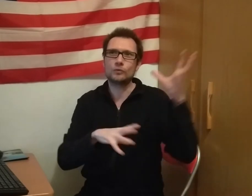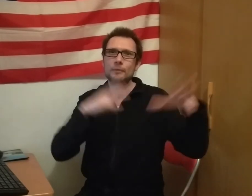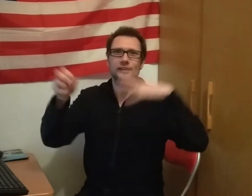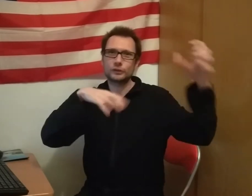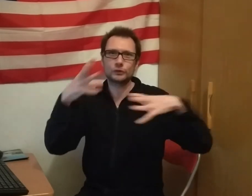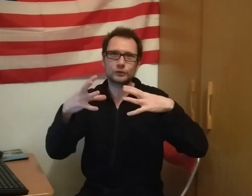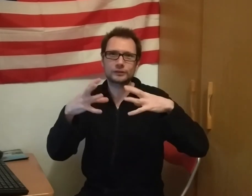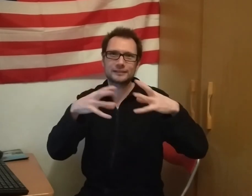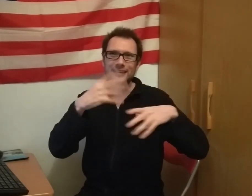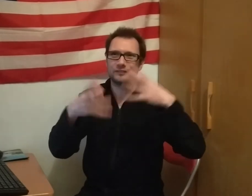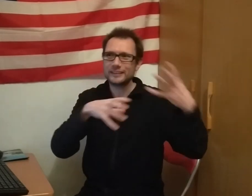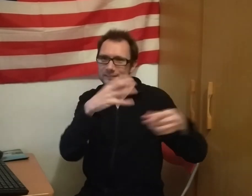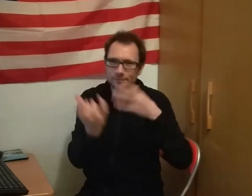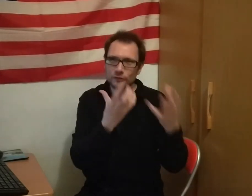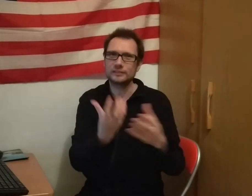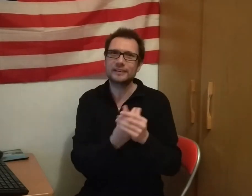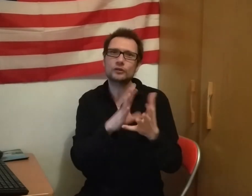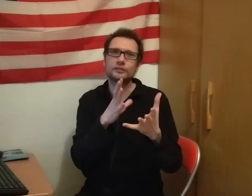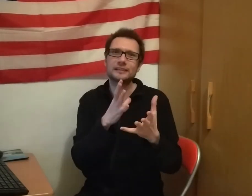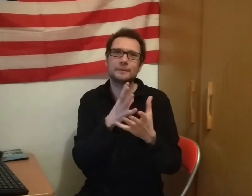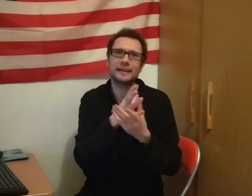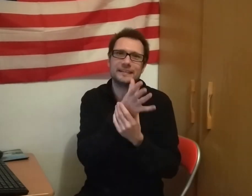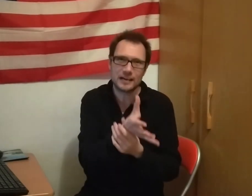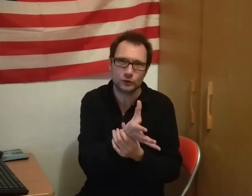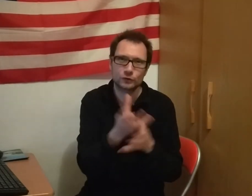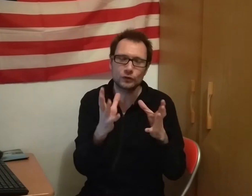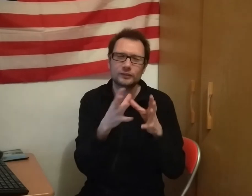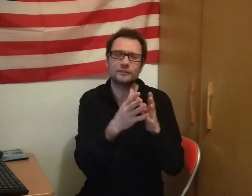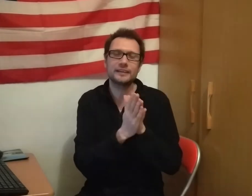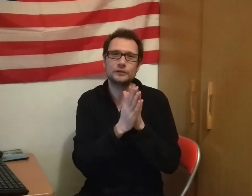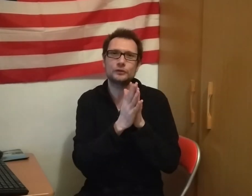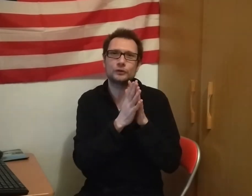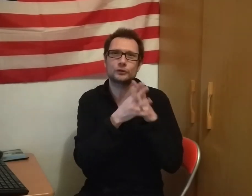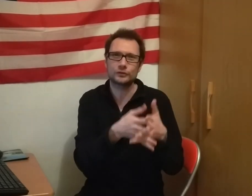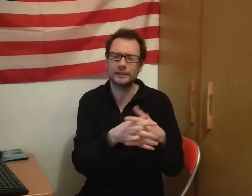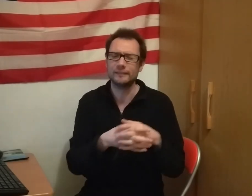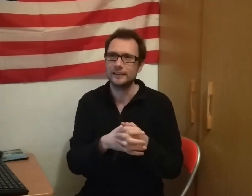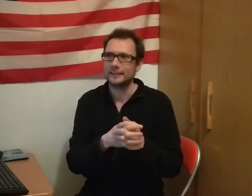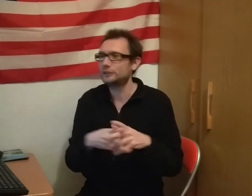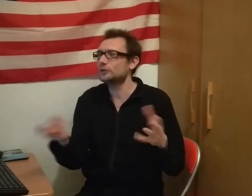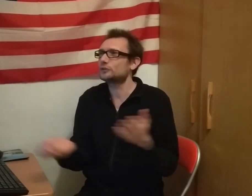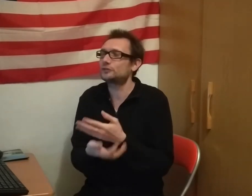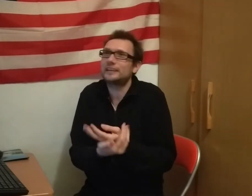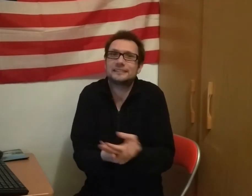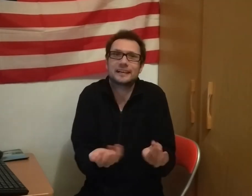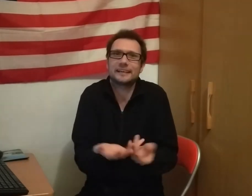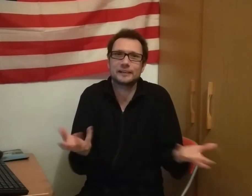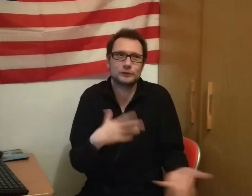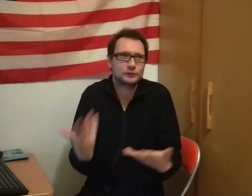hablo de todo, tal vez no se debería concentrarme en algo, solo que todavía no sé. Yo no sé hacer reír, yo como